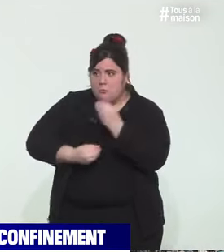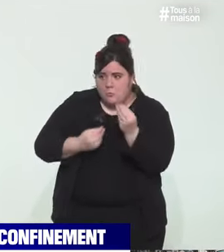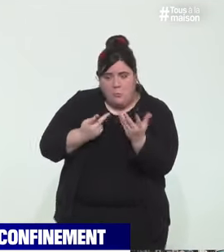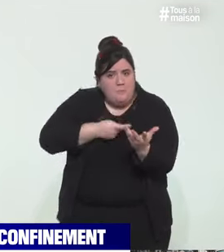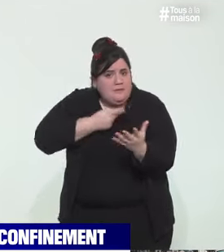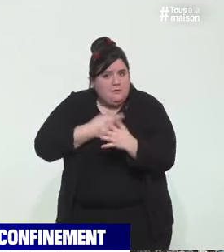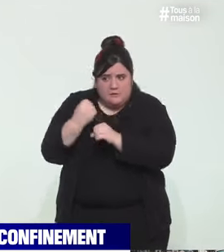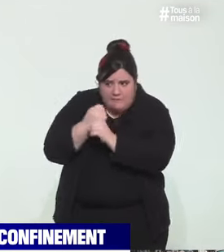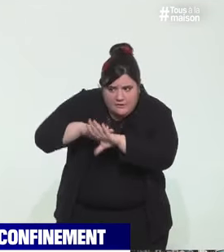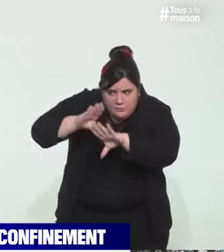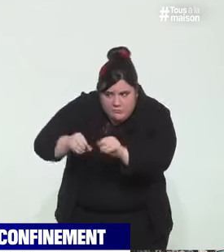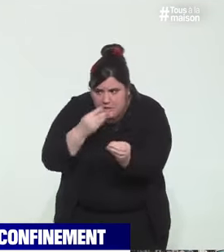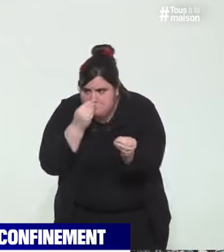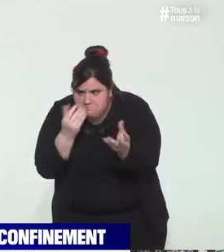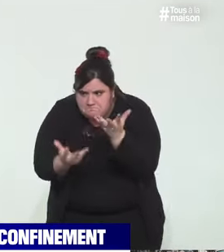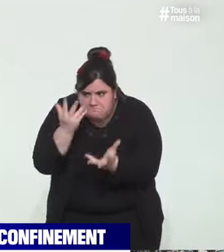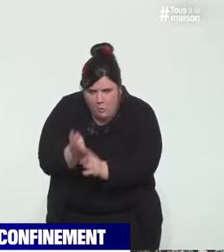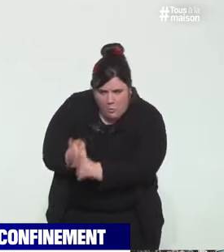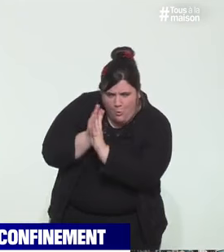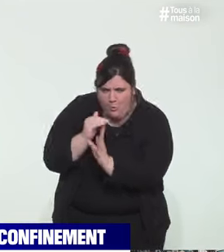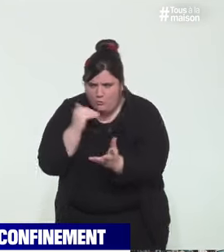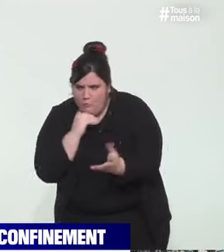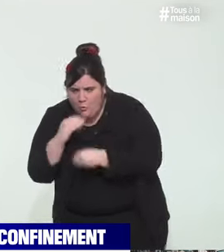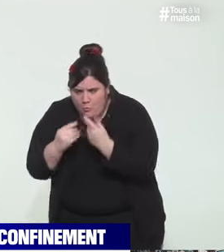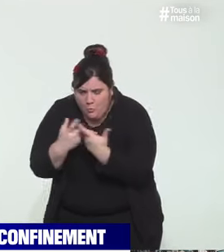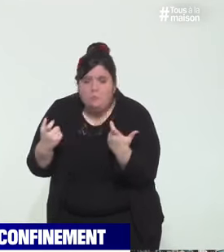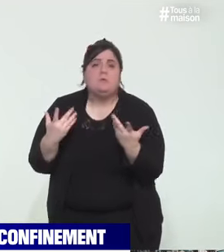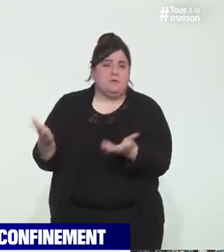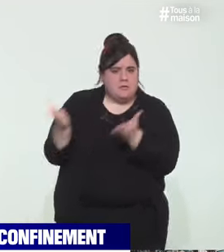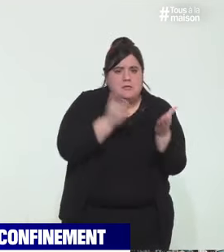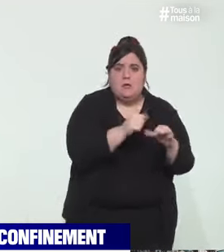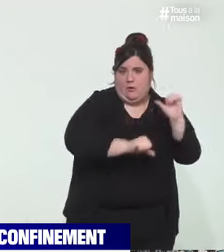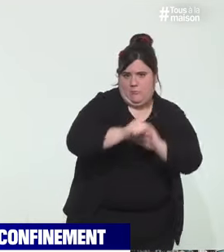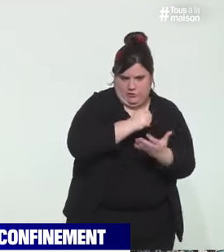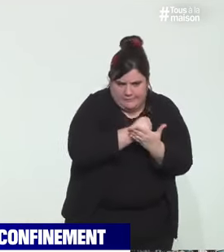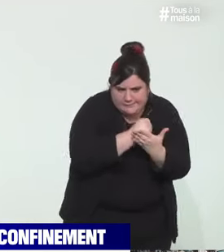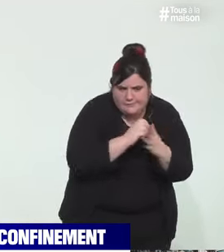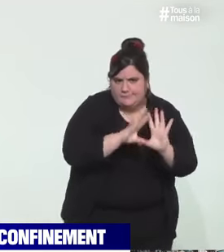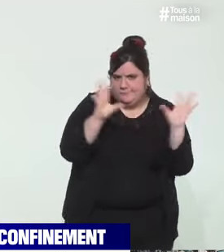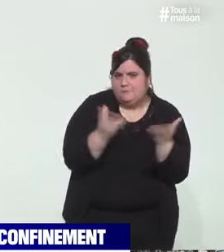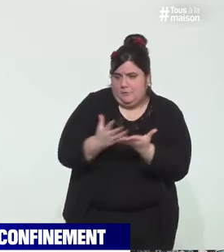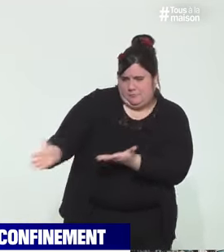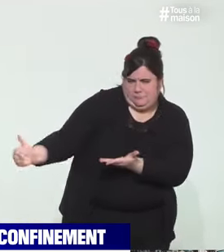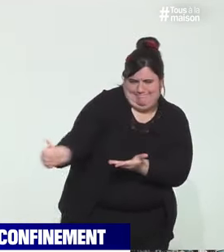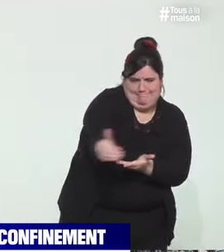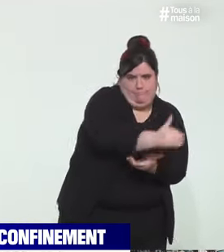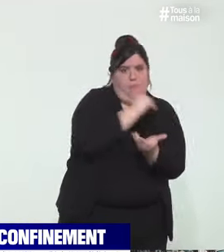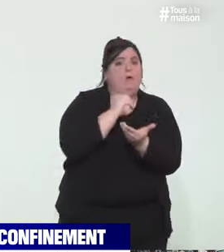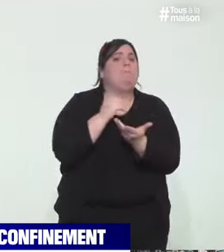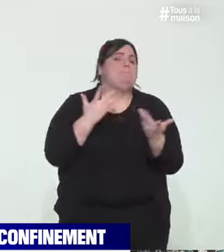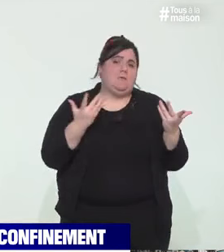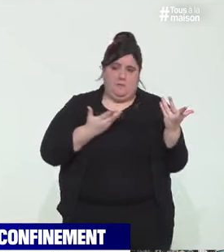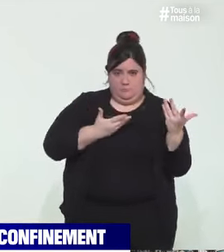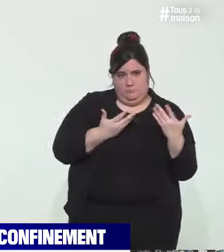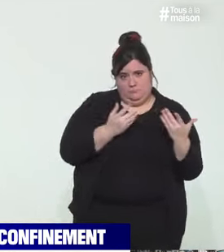des laboratoires, de présence ou non d'investigations en cours de cas groupés. Et donc, ce sont grâce aux échanges que nous avons entre Santé publique France